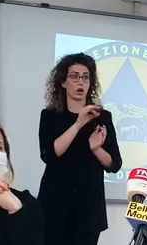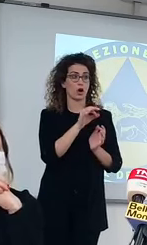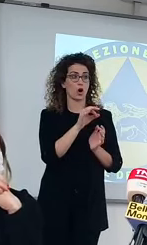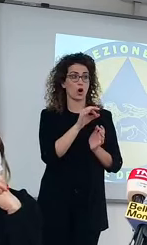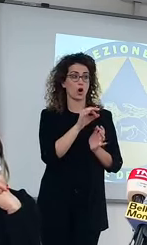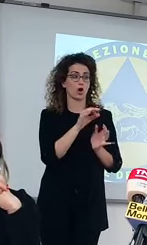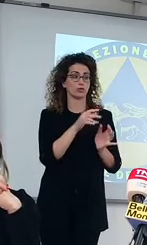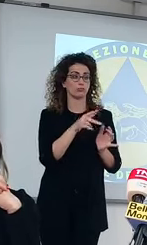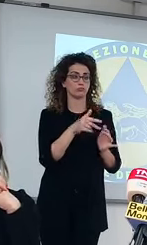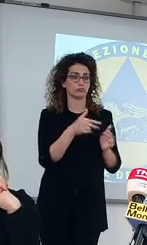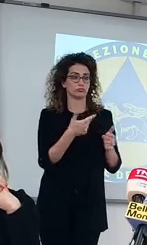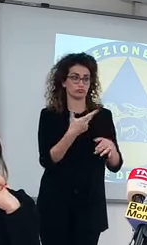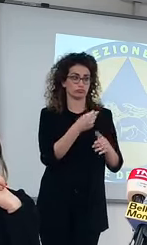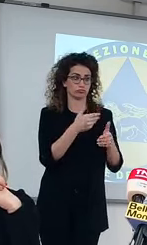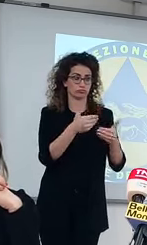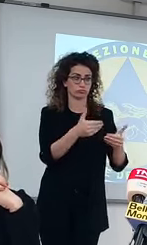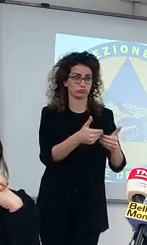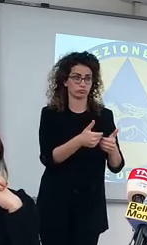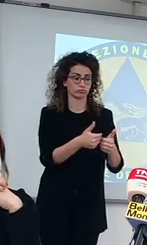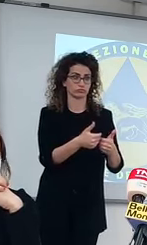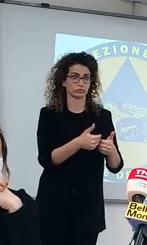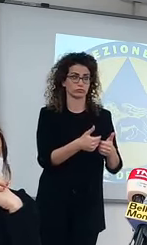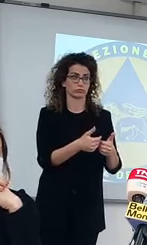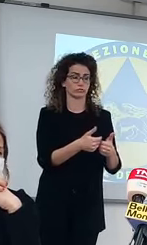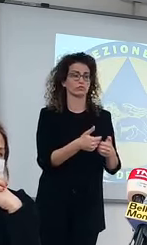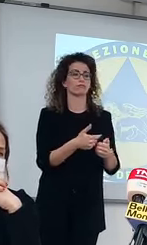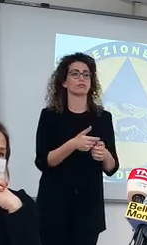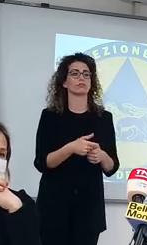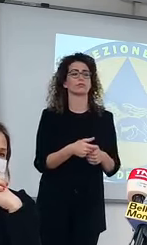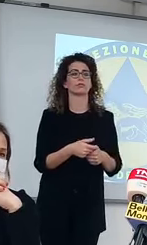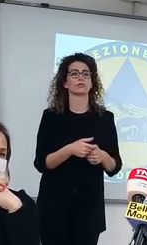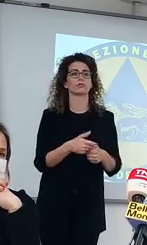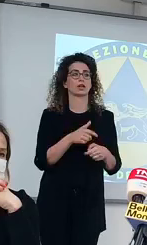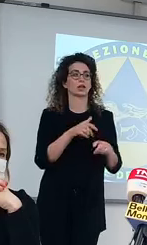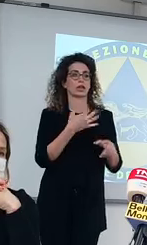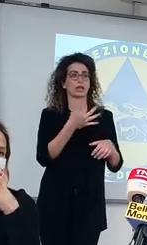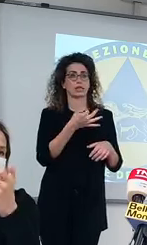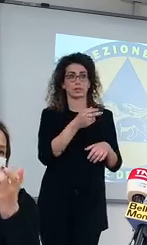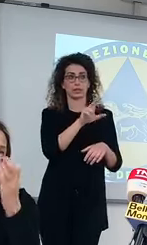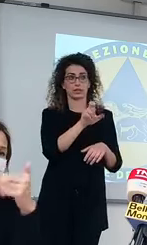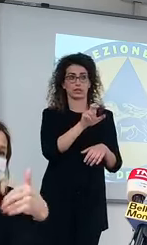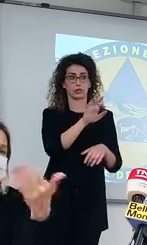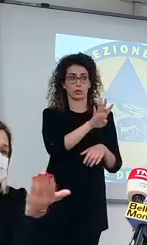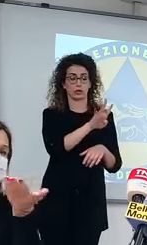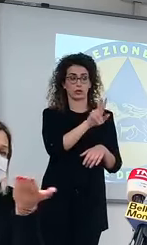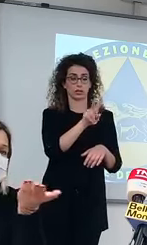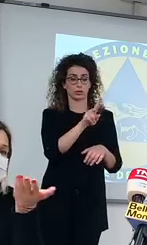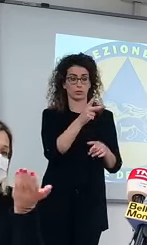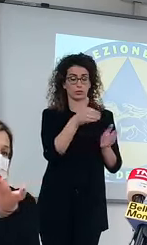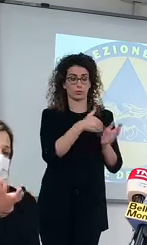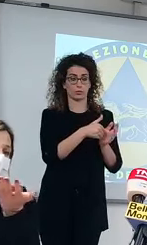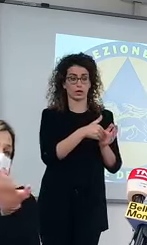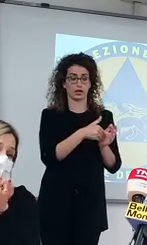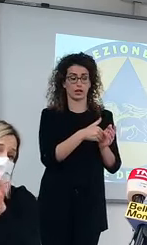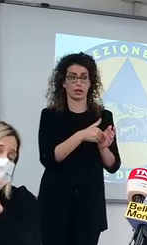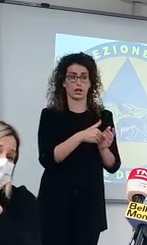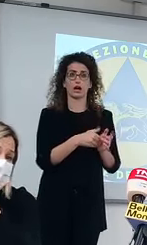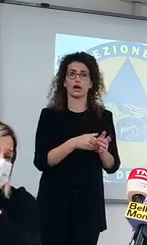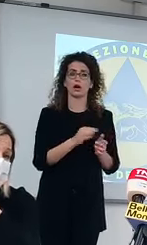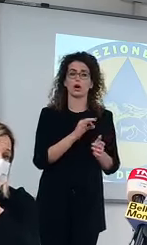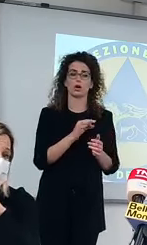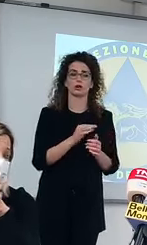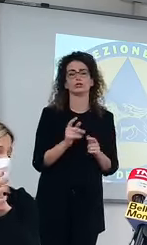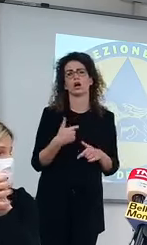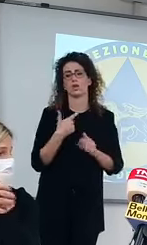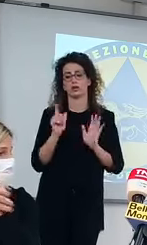Gli over 60 che hanno il richiamo con AstraZeneca. Ma ne abbiamo fatti, però non so dirti quanto. Restano sempre 342.000 o sono scesi? No, considera che